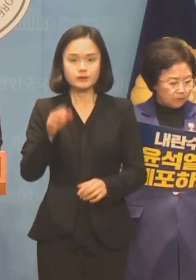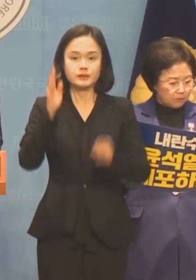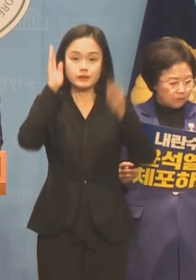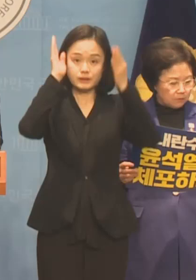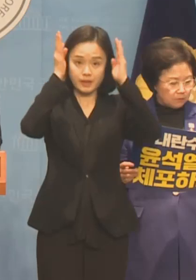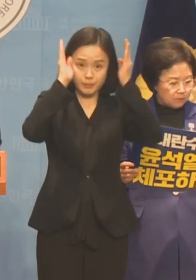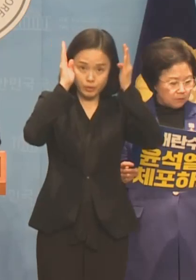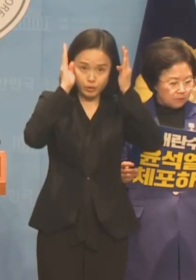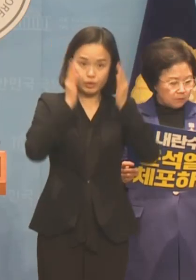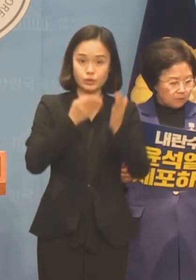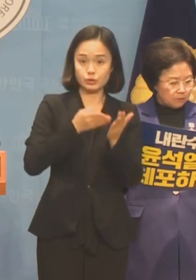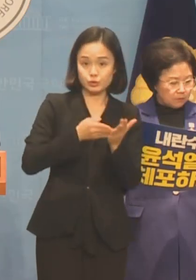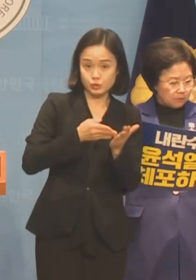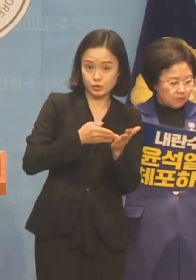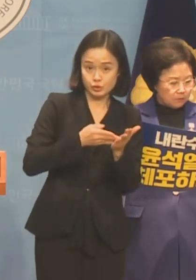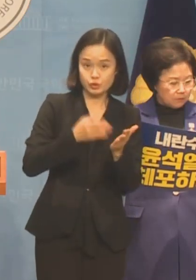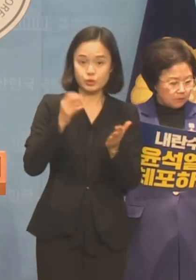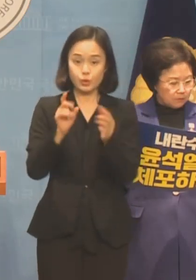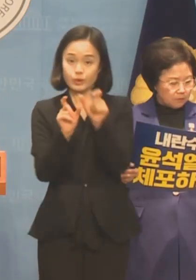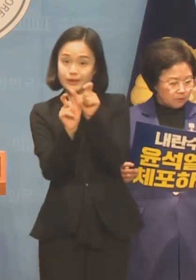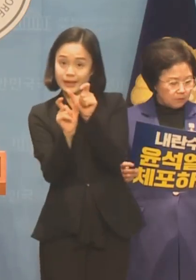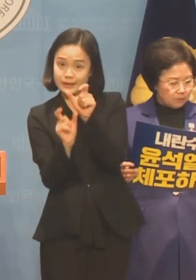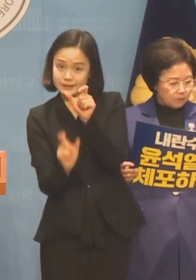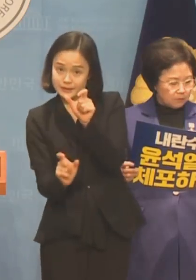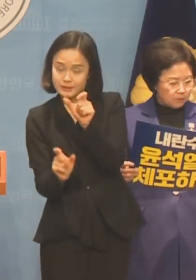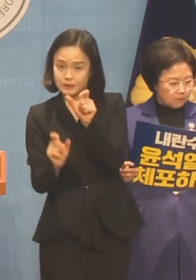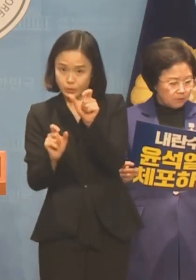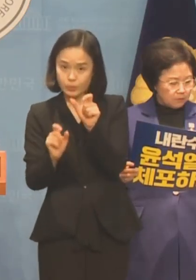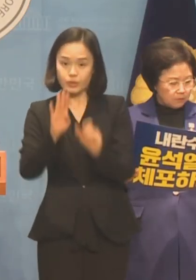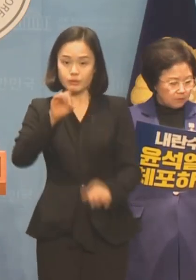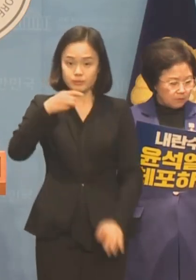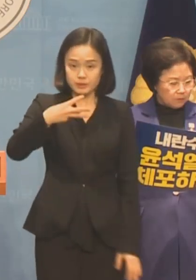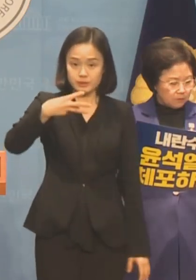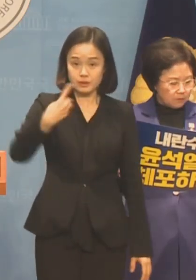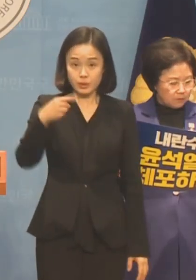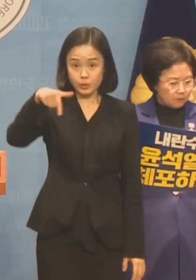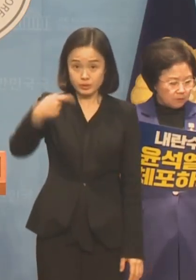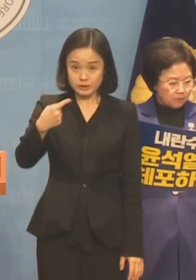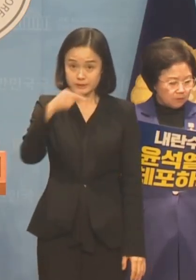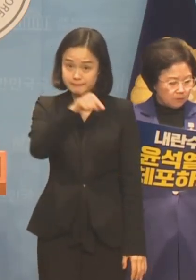그리고 블로그, 카페 등을 포함한 네이버가 24.5%,